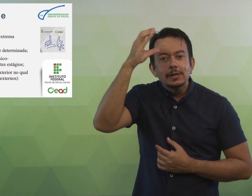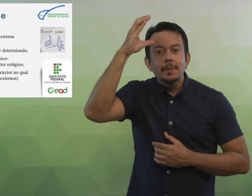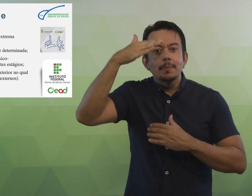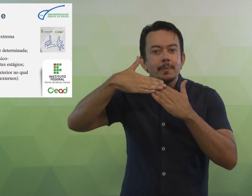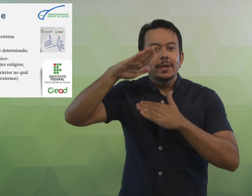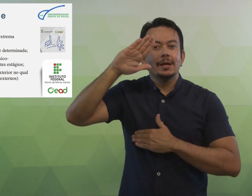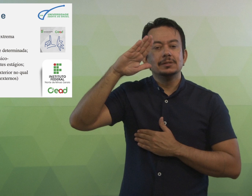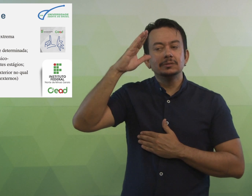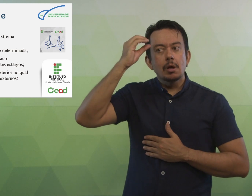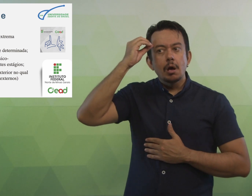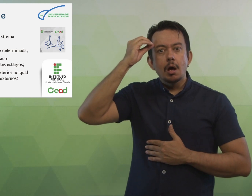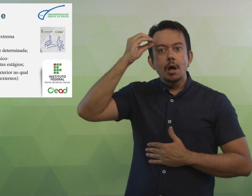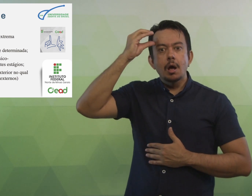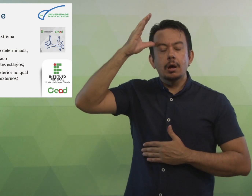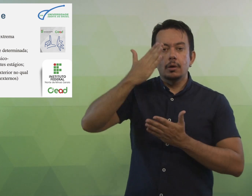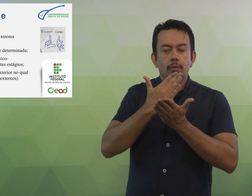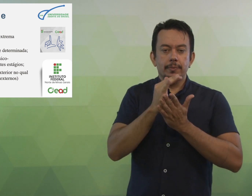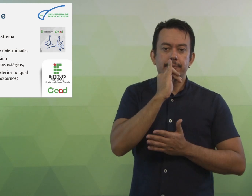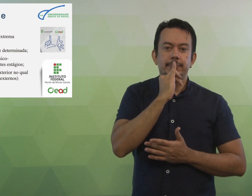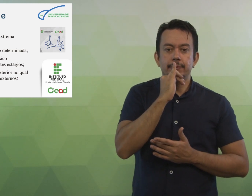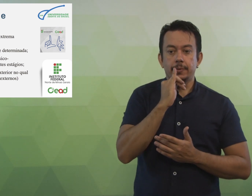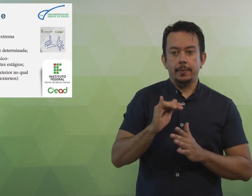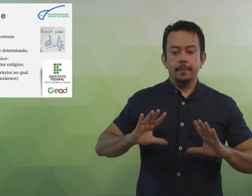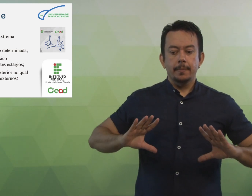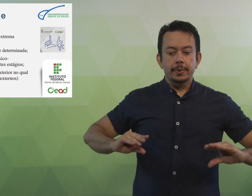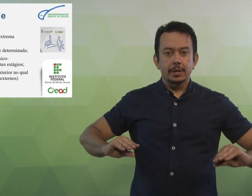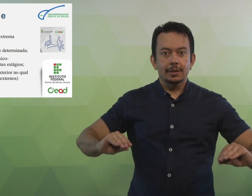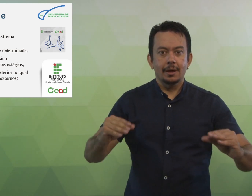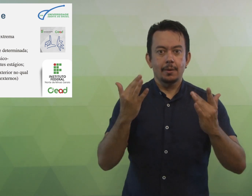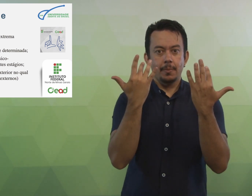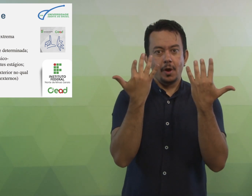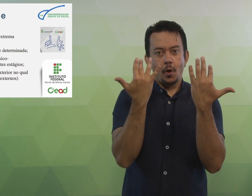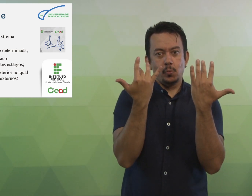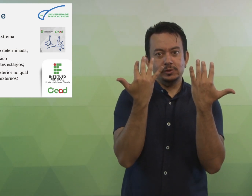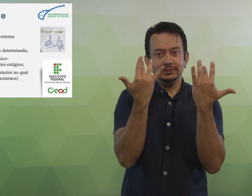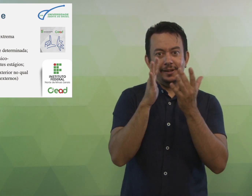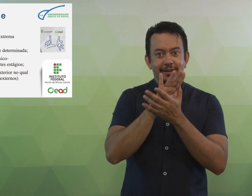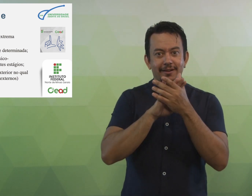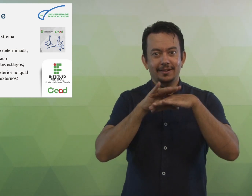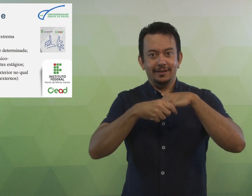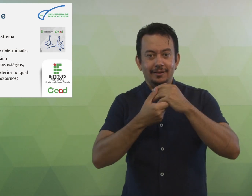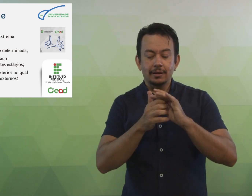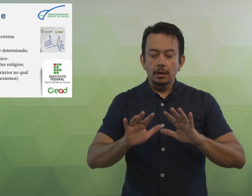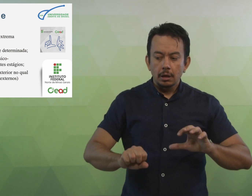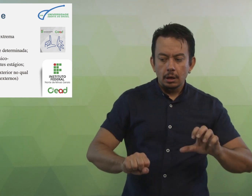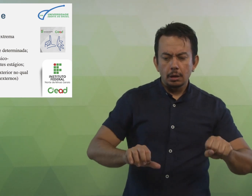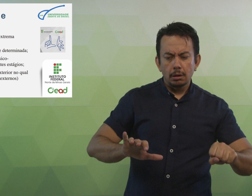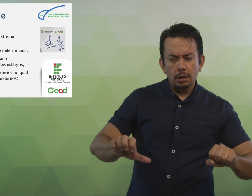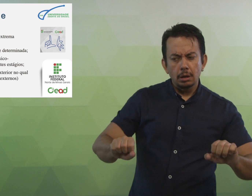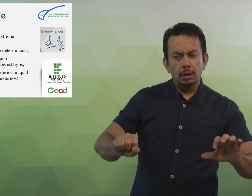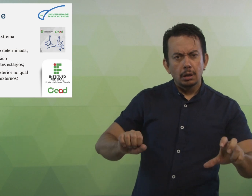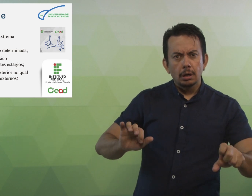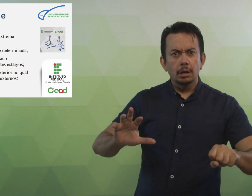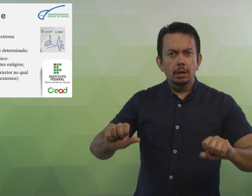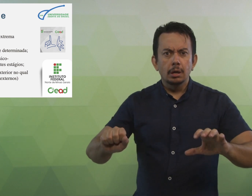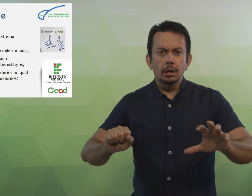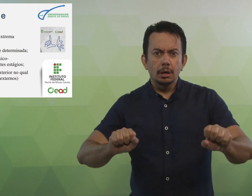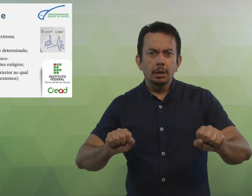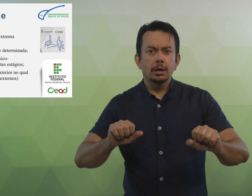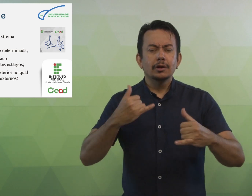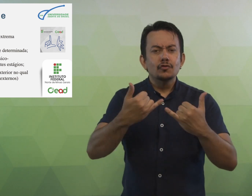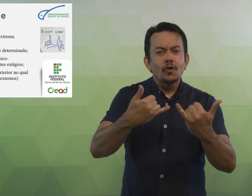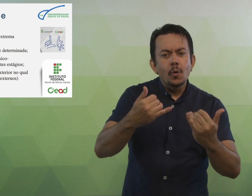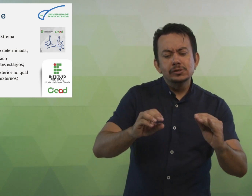Então, esses fatores maturacionais, eles são fatores que são desenvolvidos de acordo com o tempo. Por